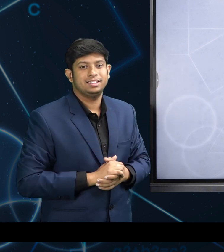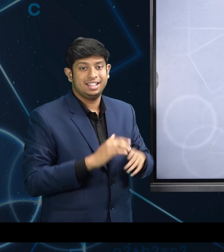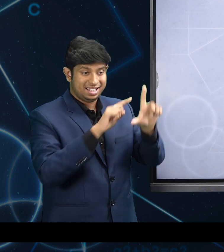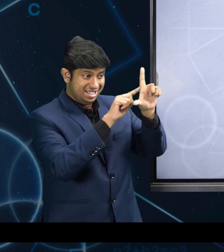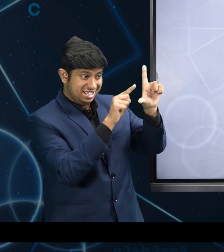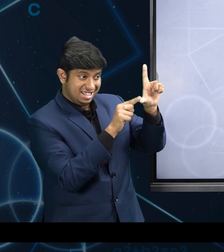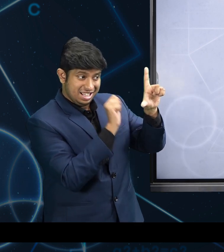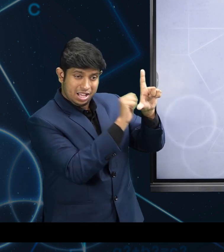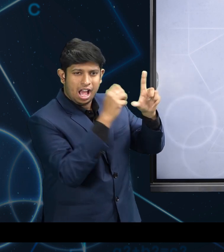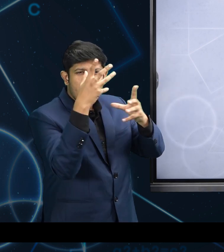కోణగణన,